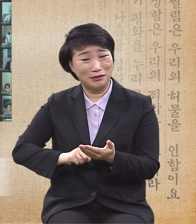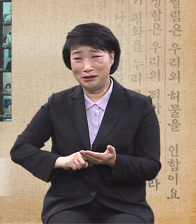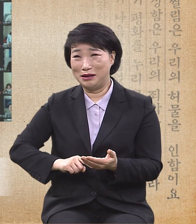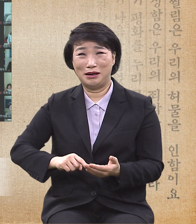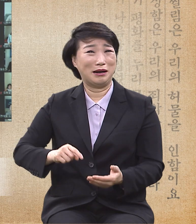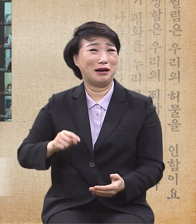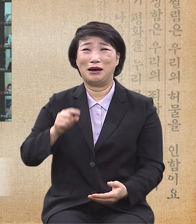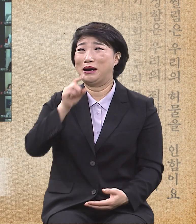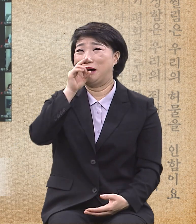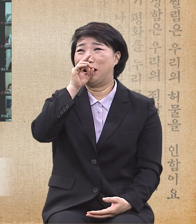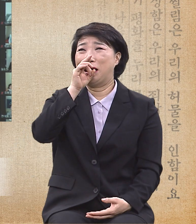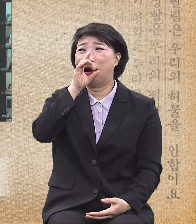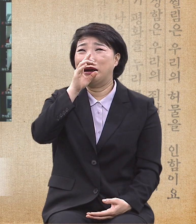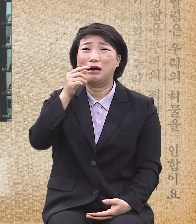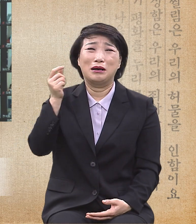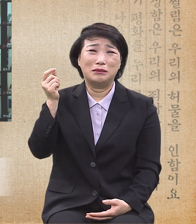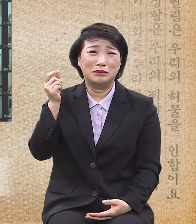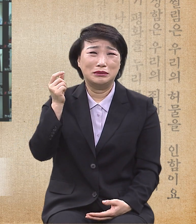못